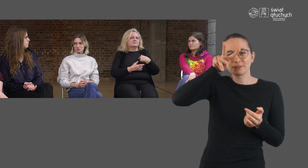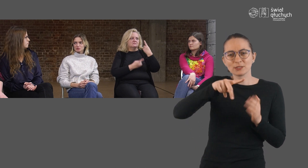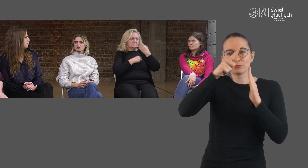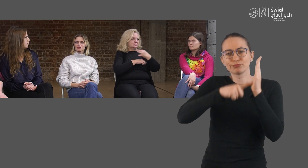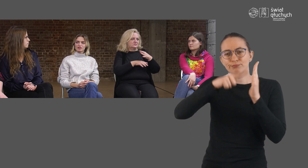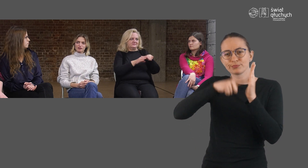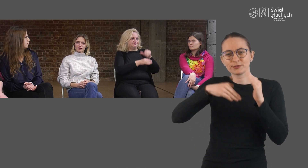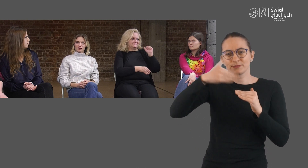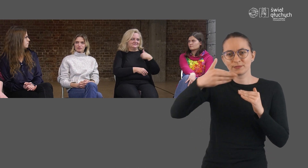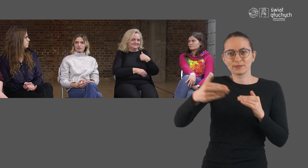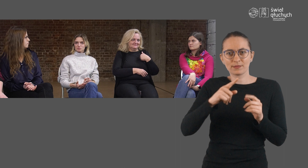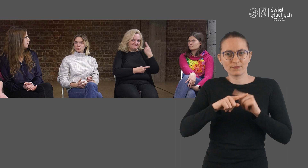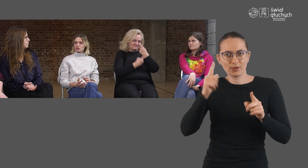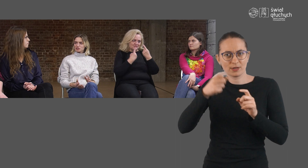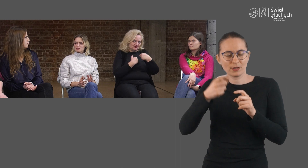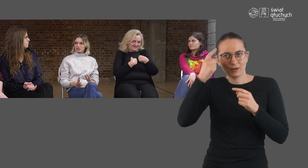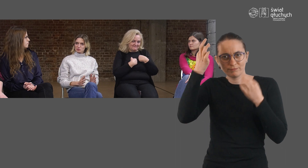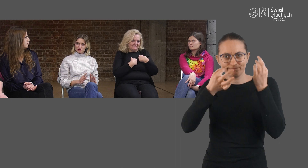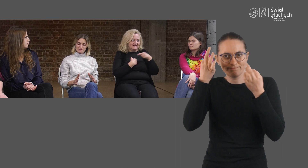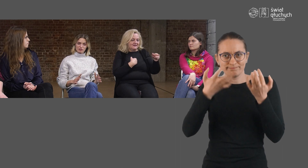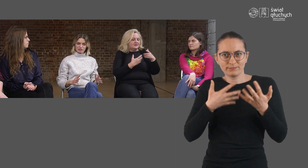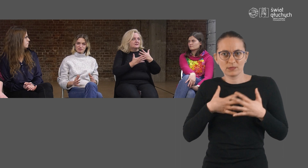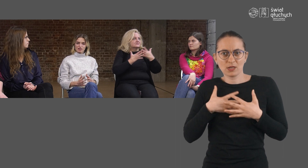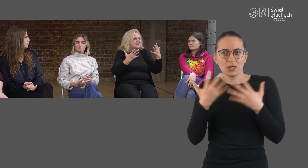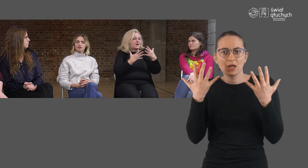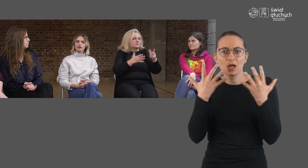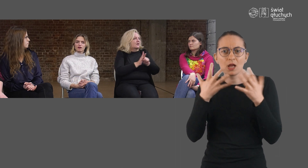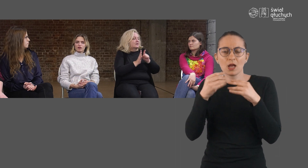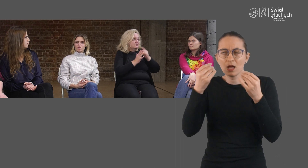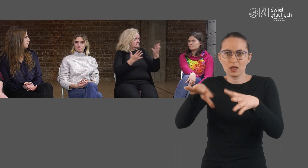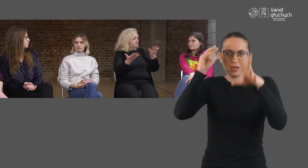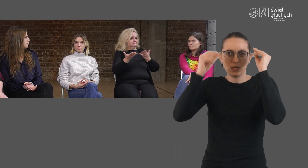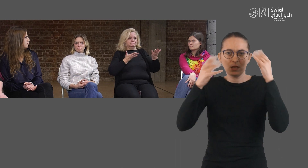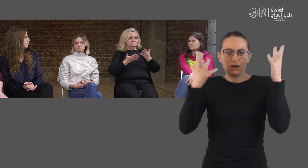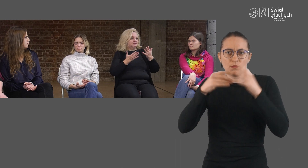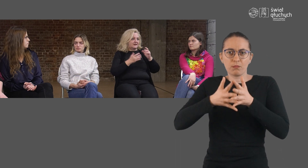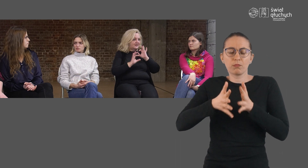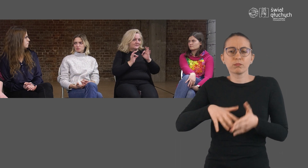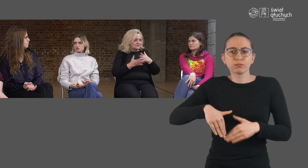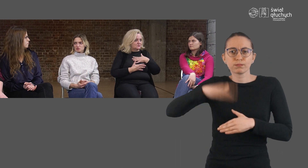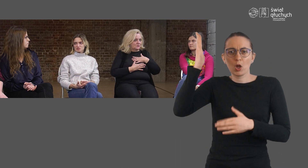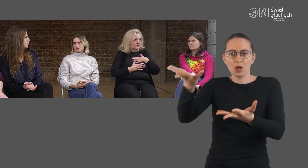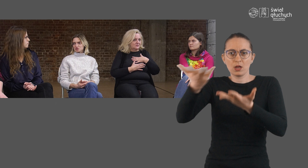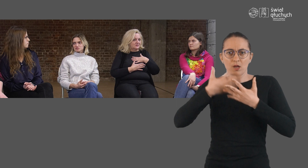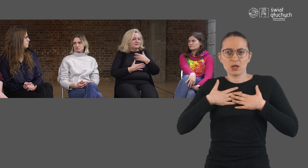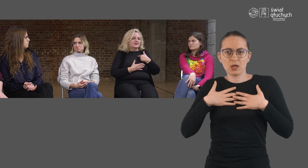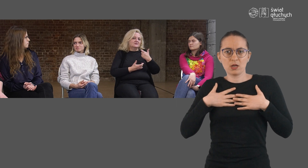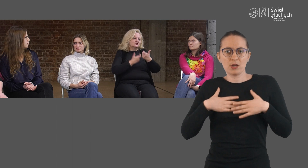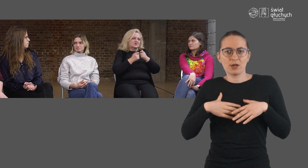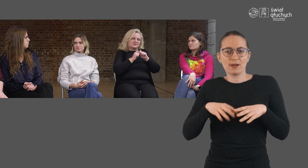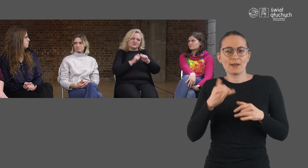ze studiów, bo czuję, że tam za dużo jest tego dla mnie i chyba po prostu sobie zrobię